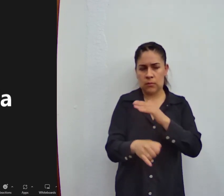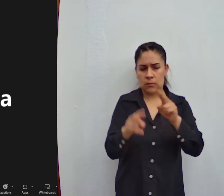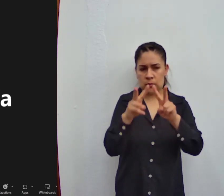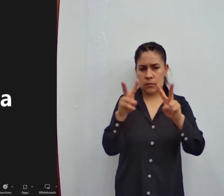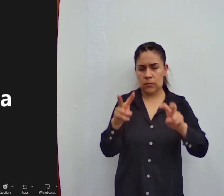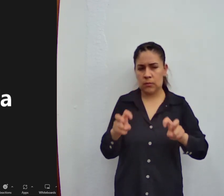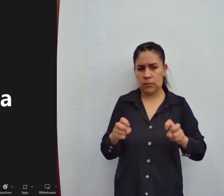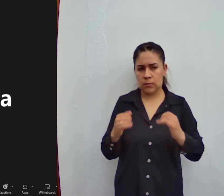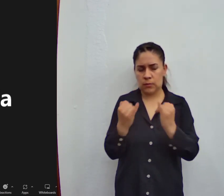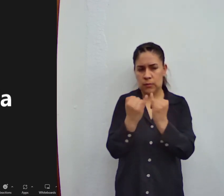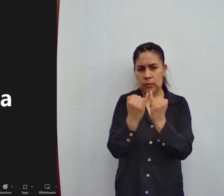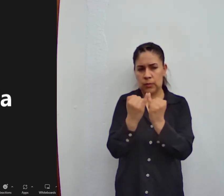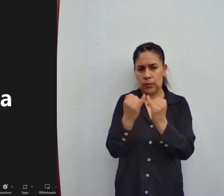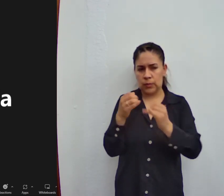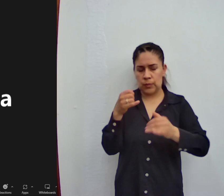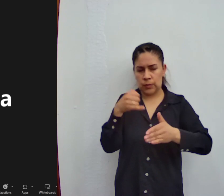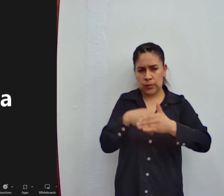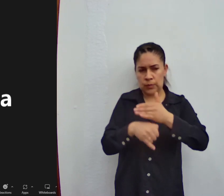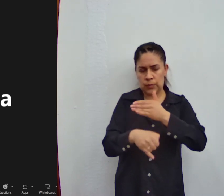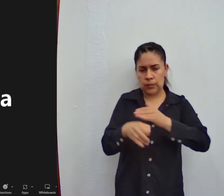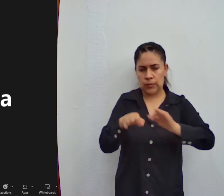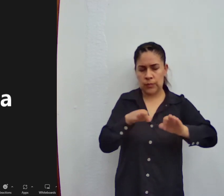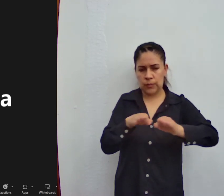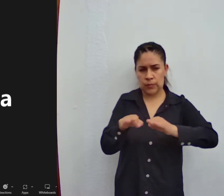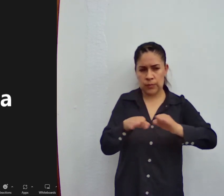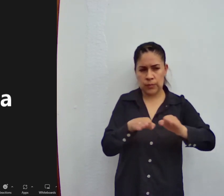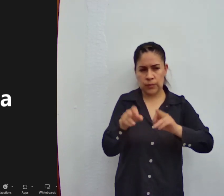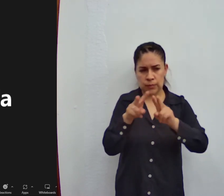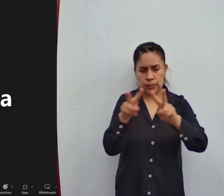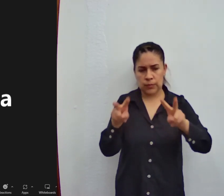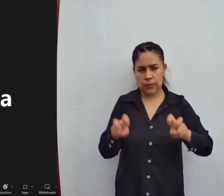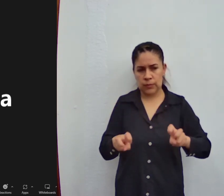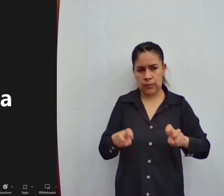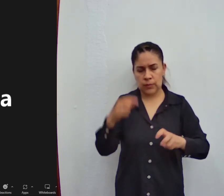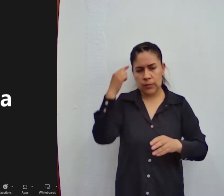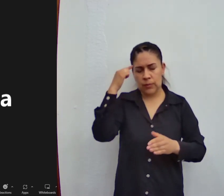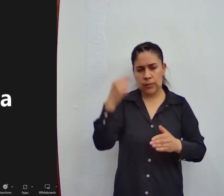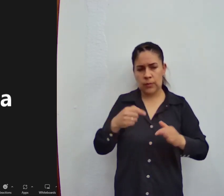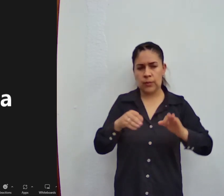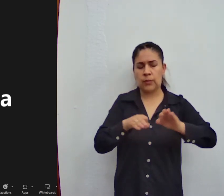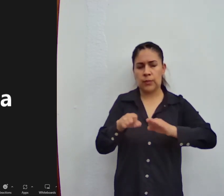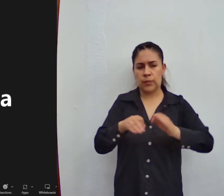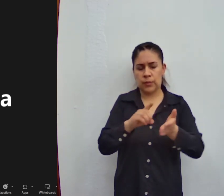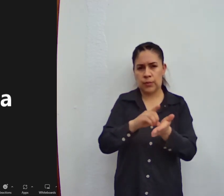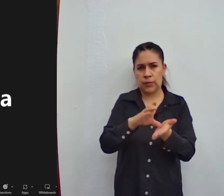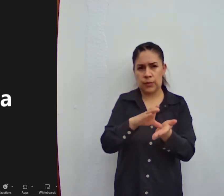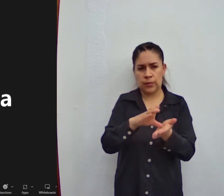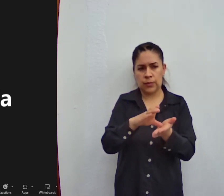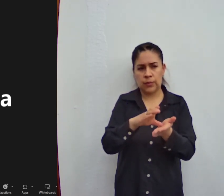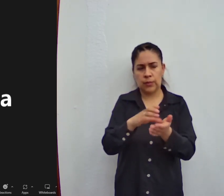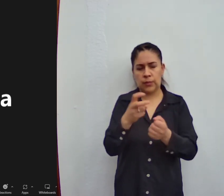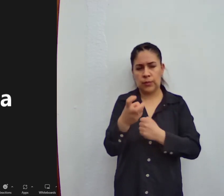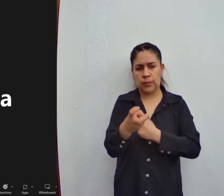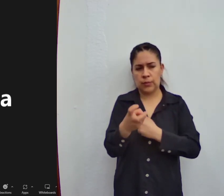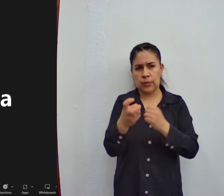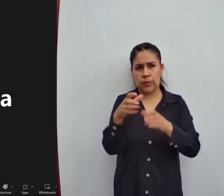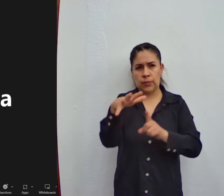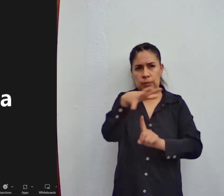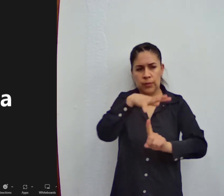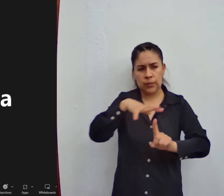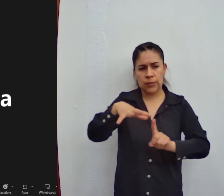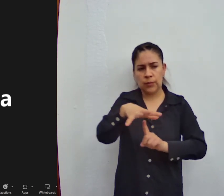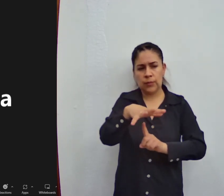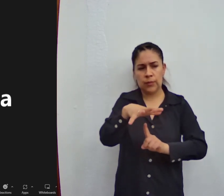la inclusión sociolaboral a través de actividades de adaptación y capacitación laboral en un ambiente con ajustes razonables orientados a